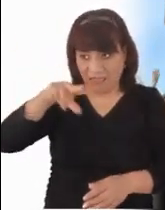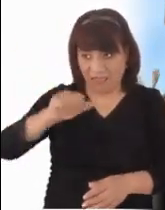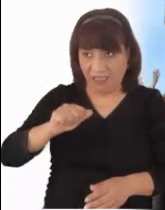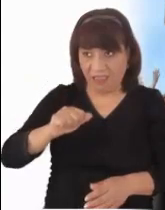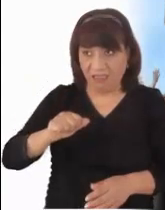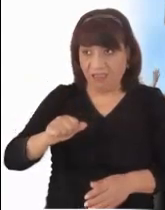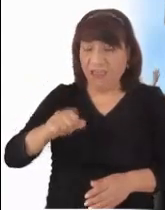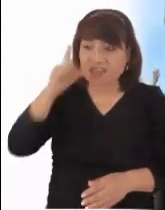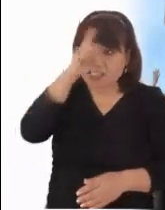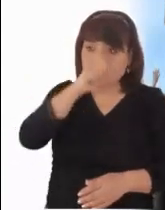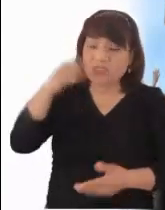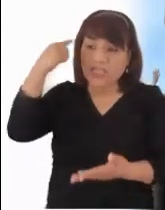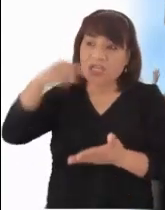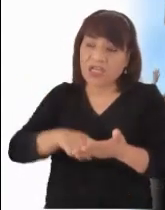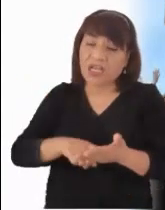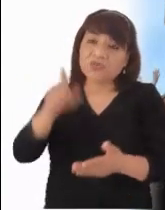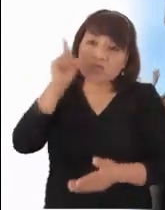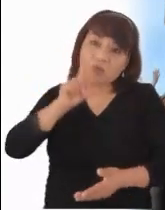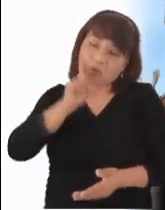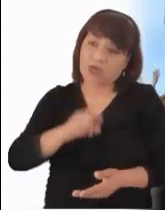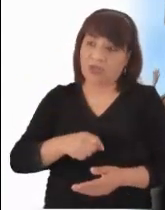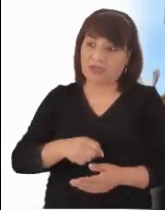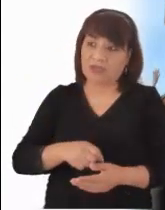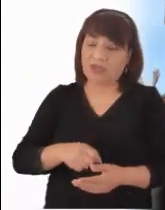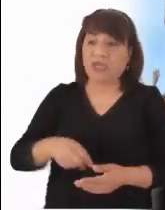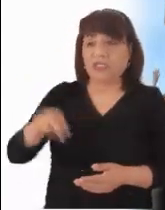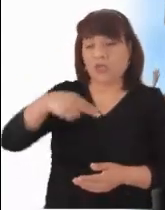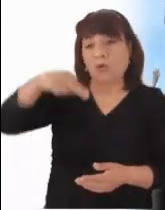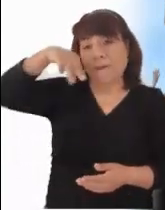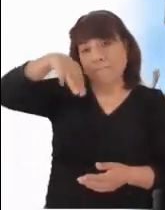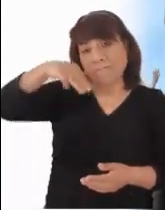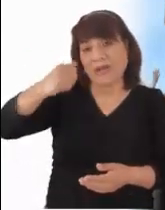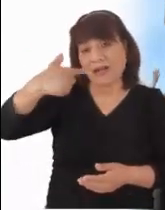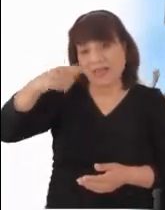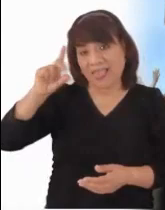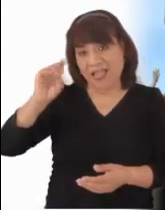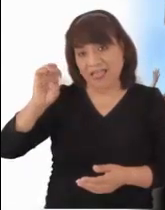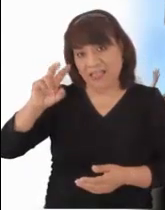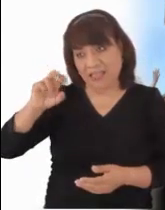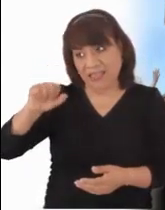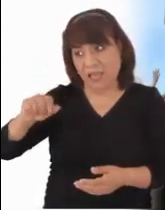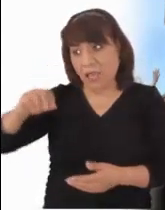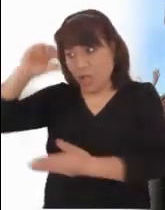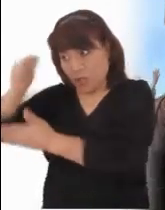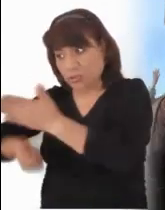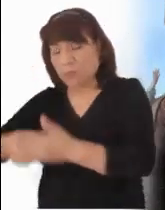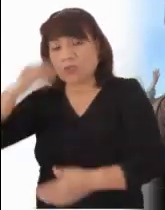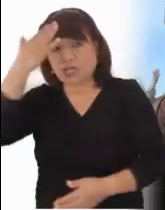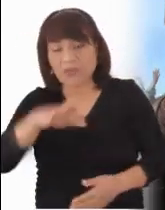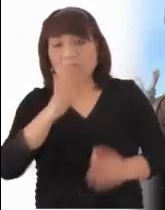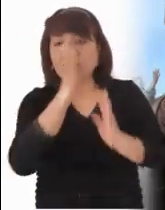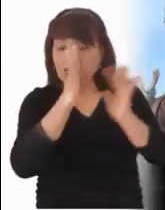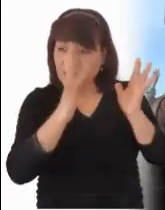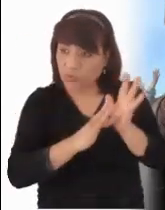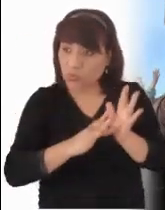incredulidad de los mismos seguidores de Jesús es una mujer, Magdalena. Sí, sabían que el Señor la